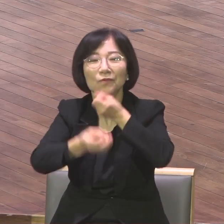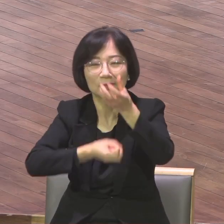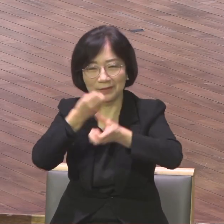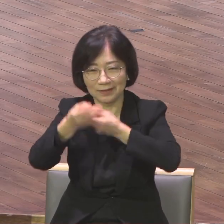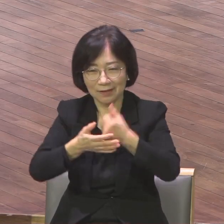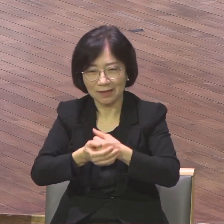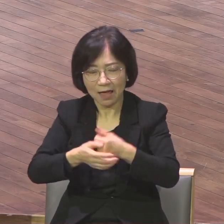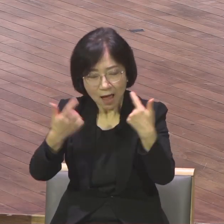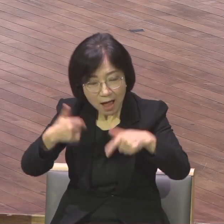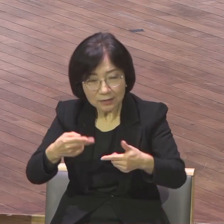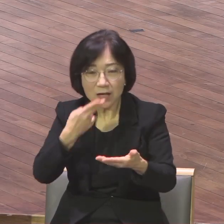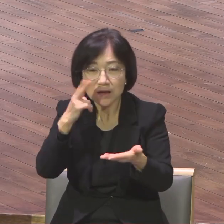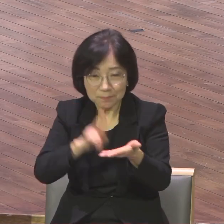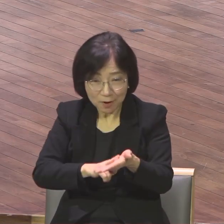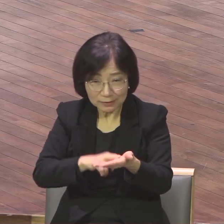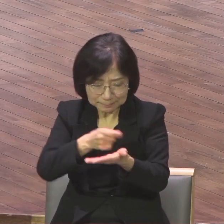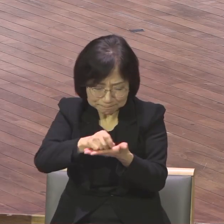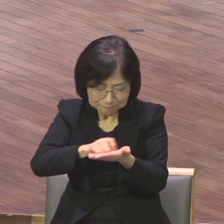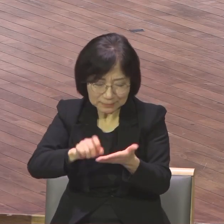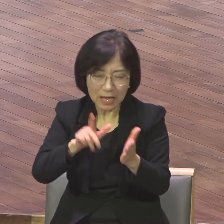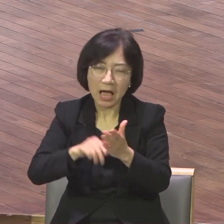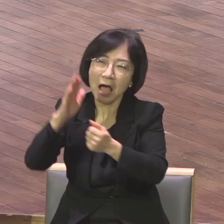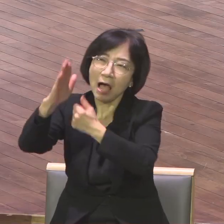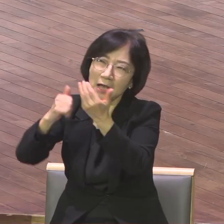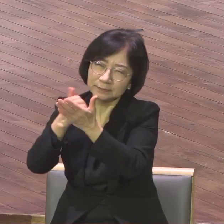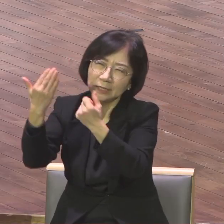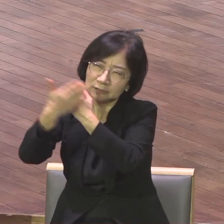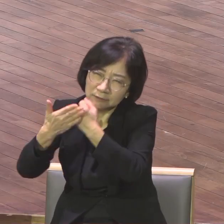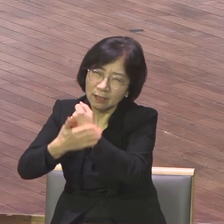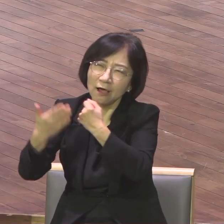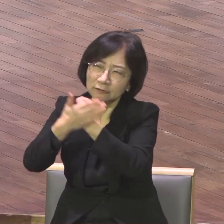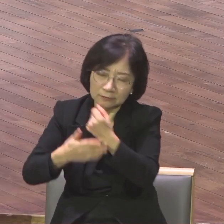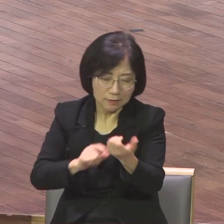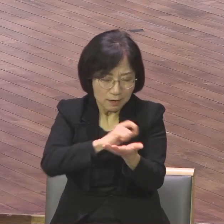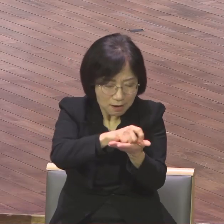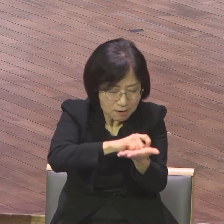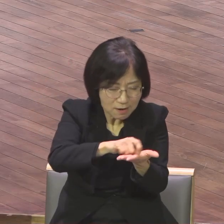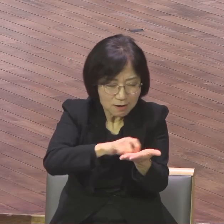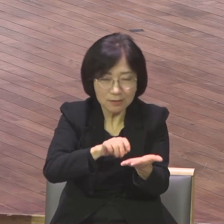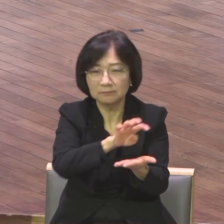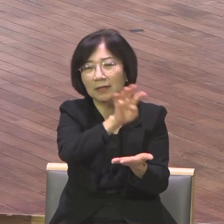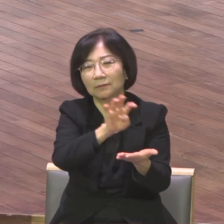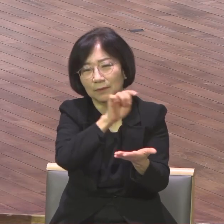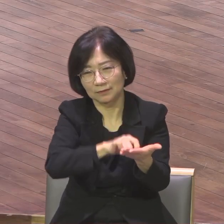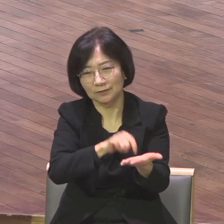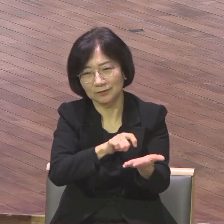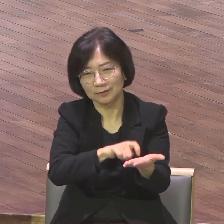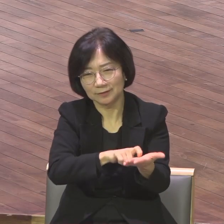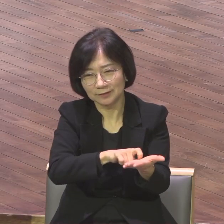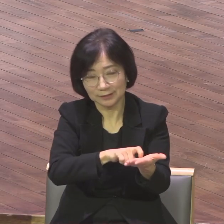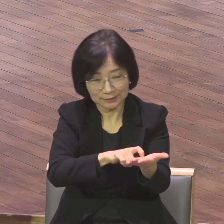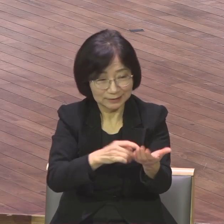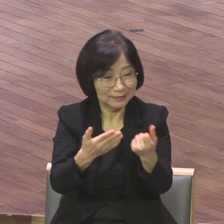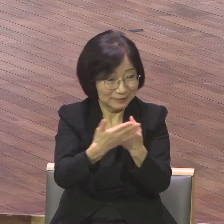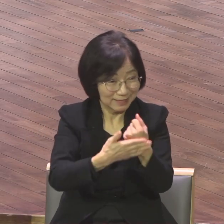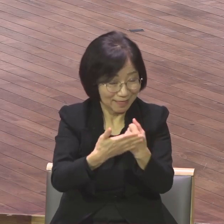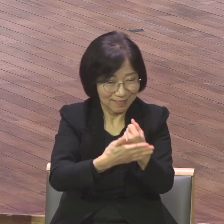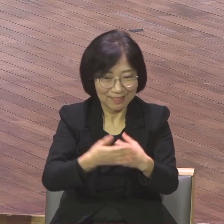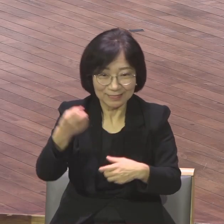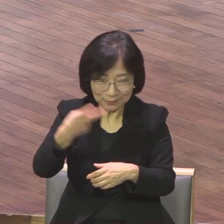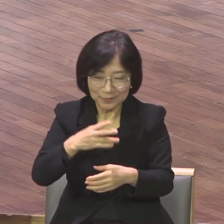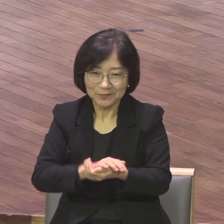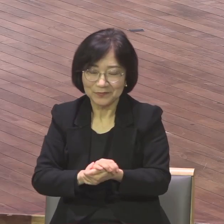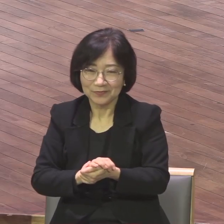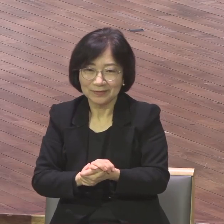바울의 서신서에 구구절절히 하나님 은혜라고 고백을 했지요. 오직 그리스도는 말할 것도